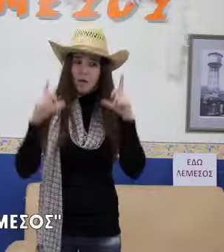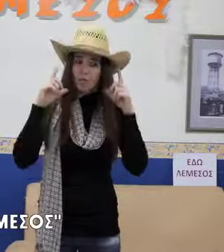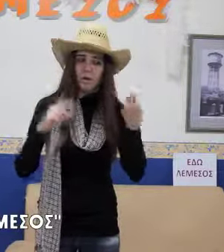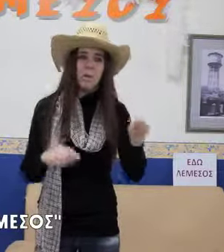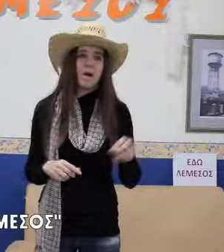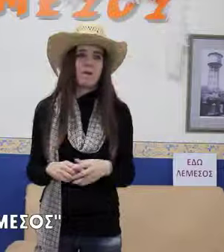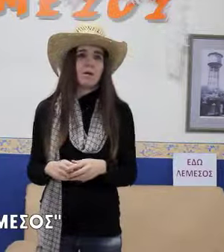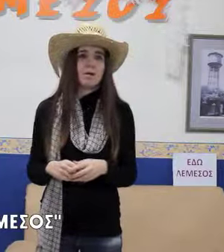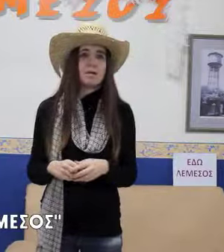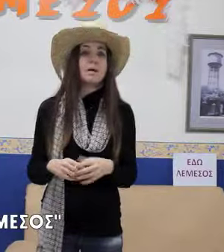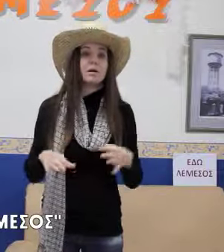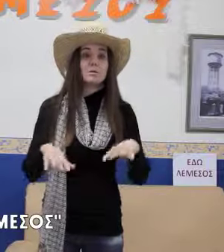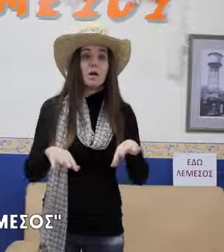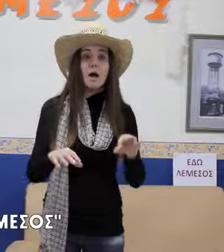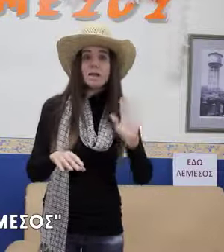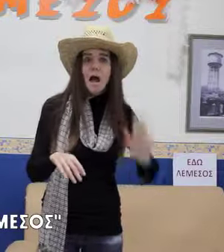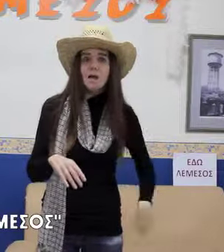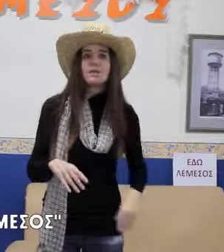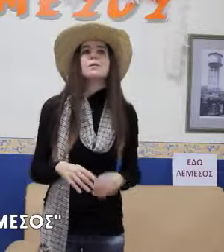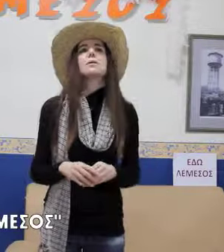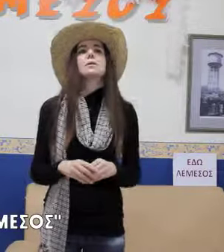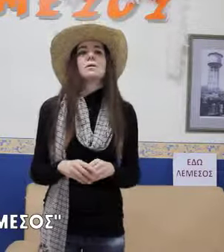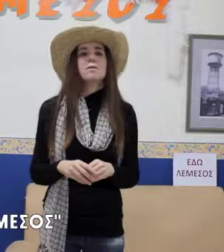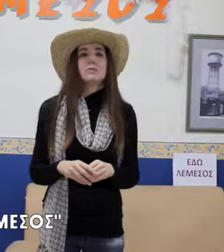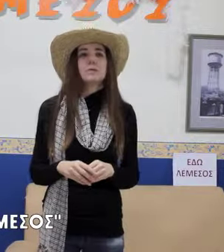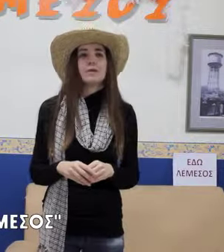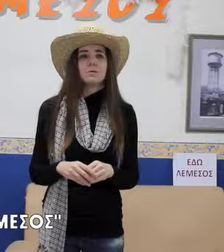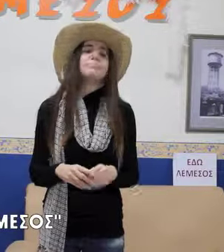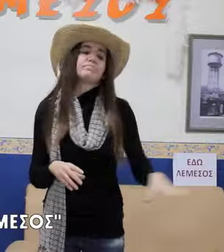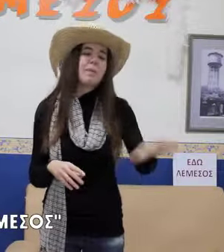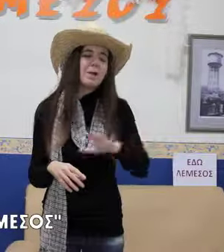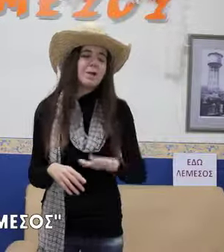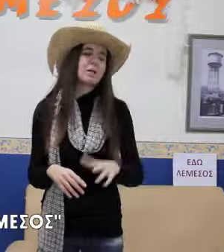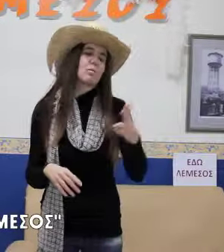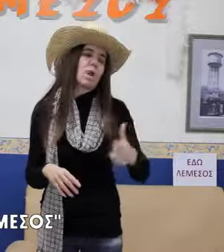και θα καταλήξει στο χώρο στάθμευσης εναερίου.